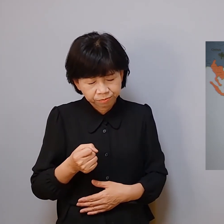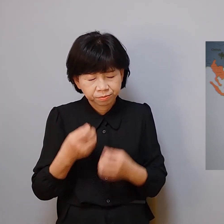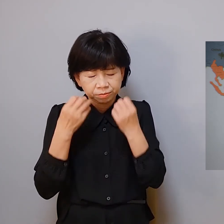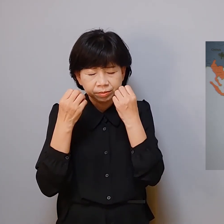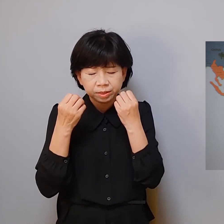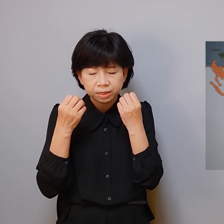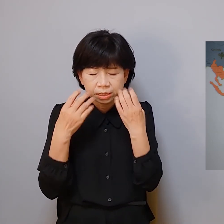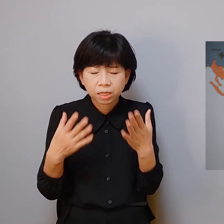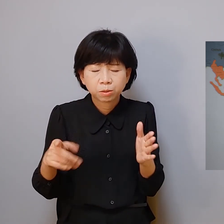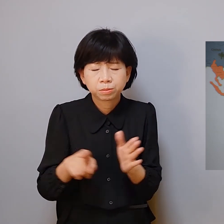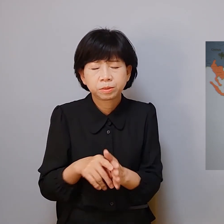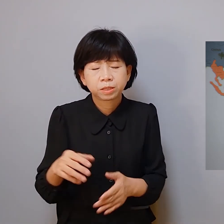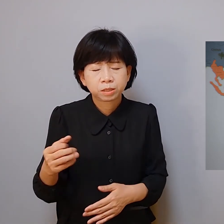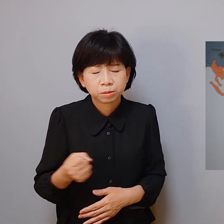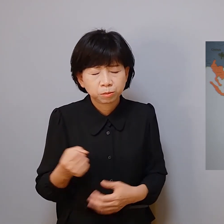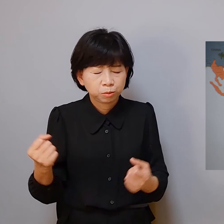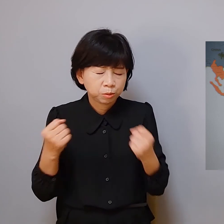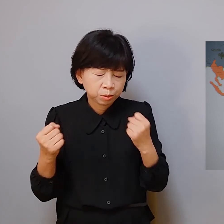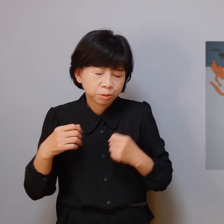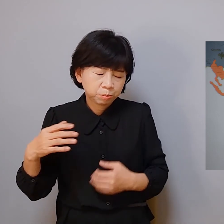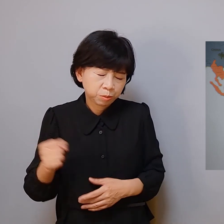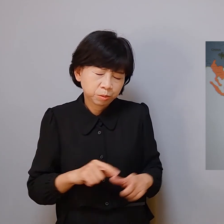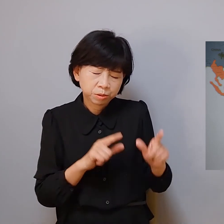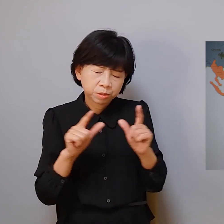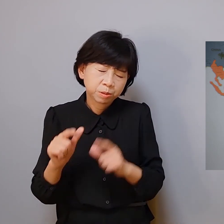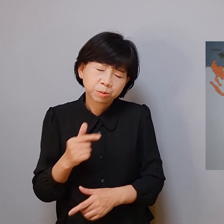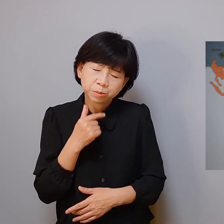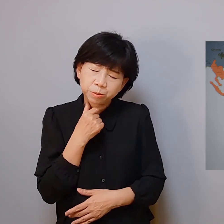또 새로운 믿음으로 힘으로